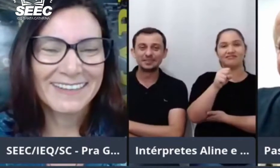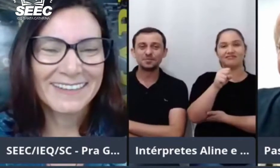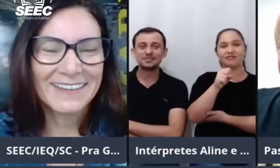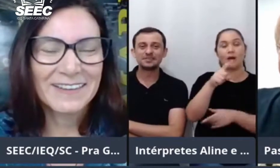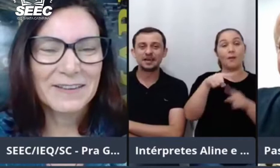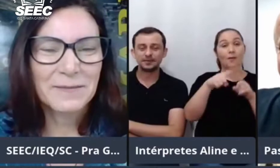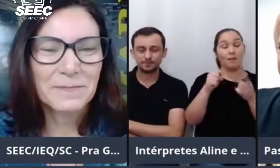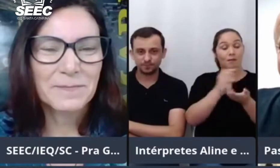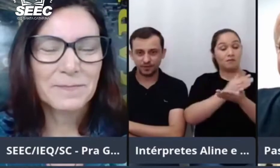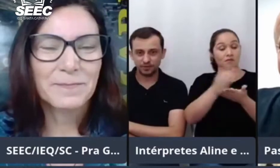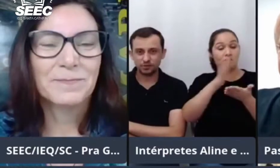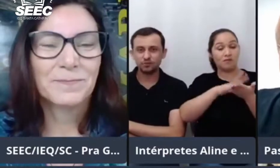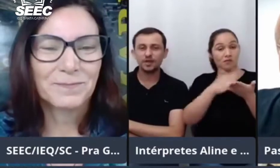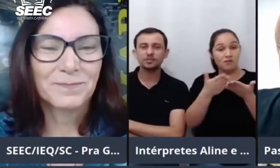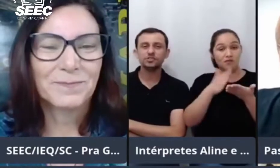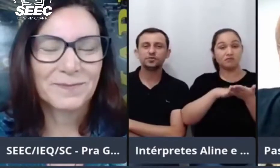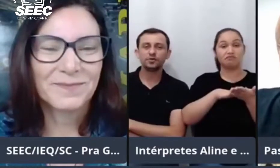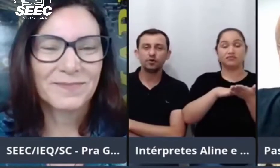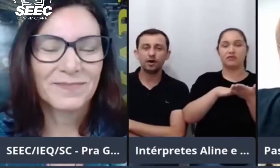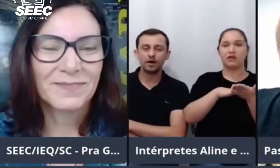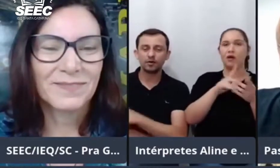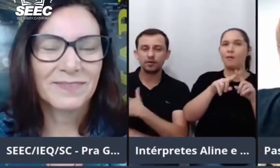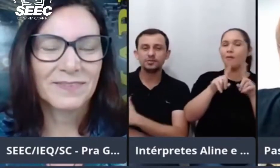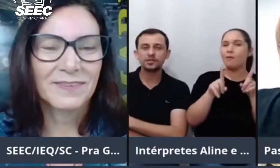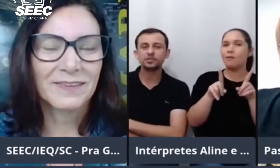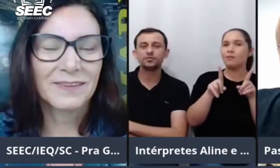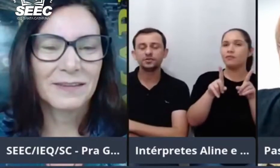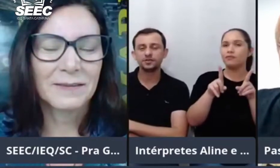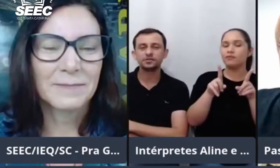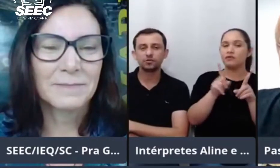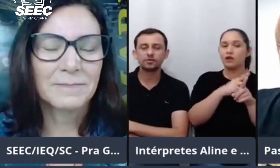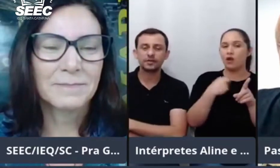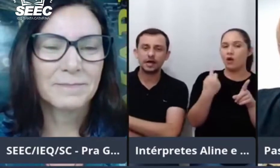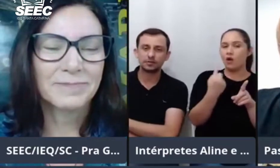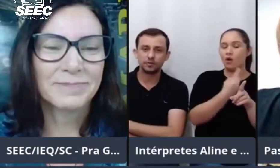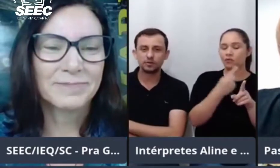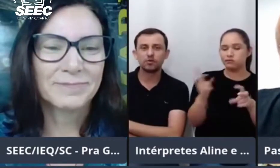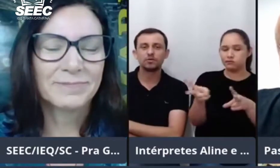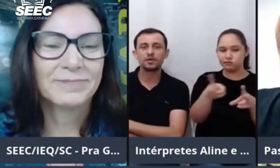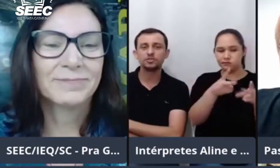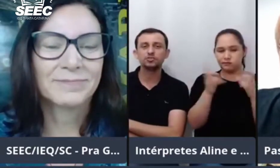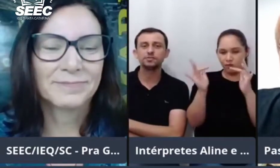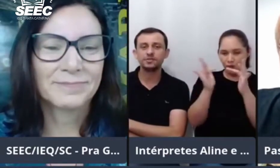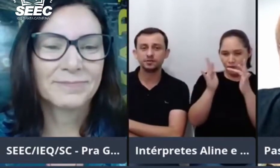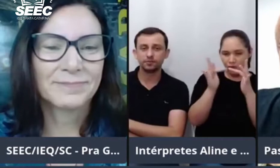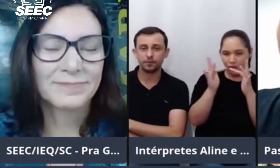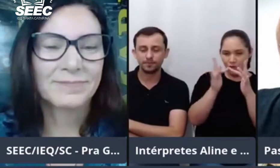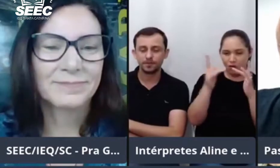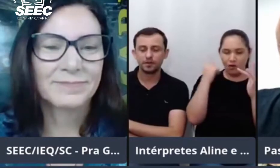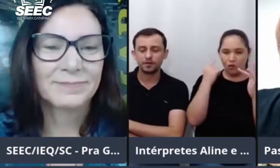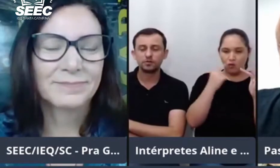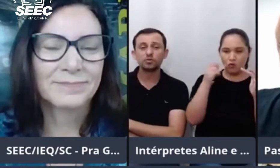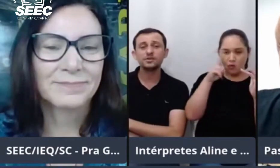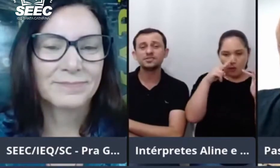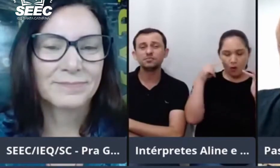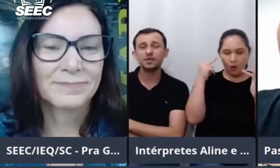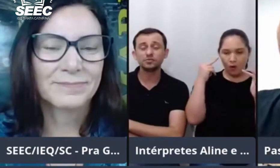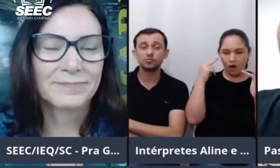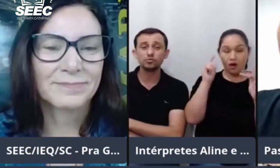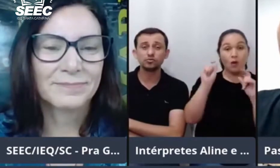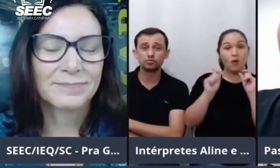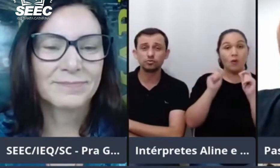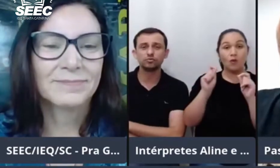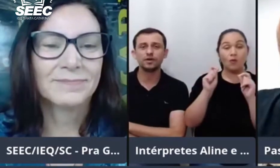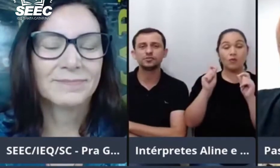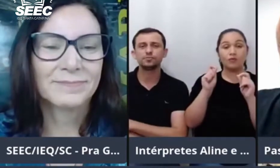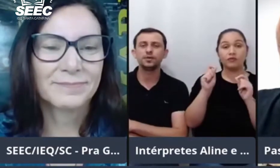Um grande aprendizado. Só que o que a gente foi, à medida que a gente foi tendo esse contato com a Nicole, o que a gente observou? Que conhecimento